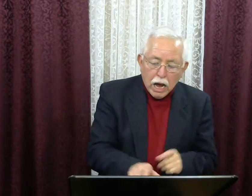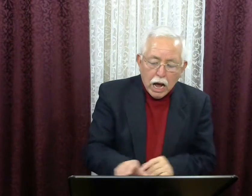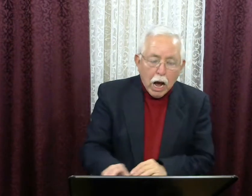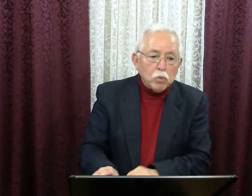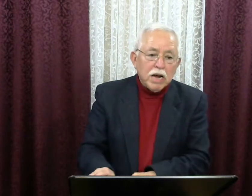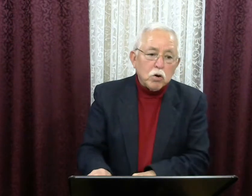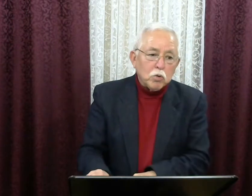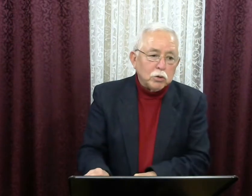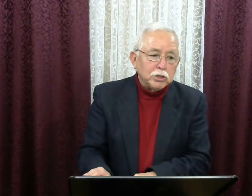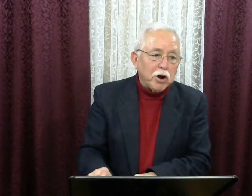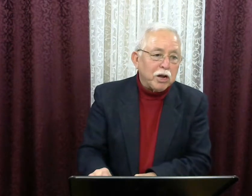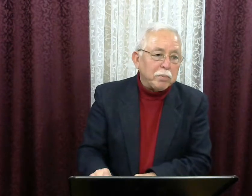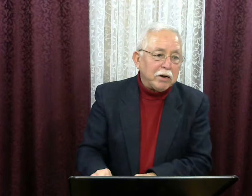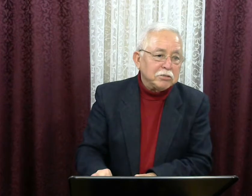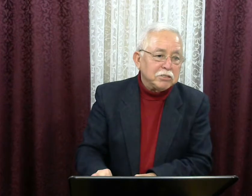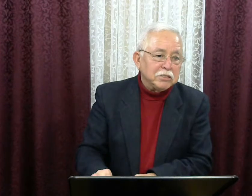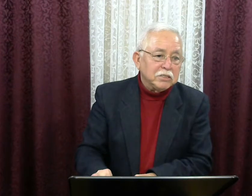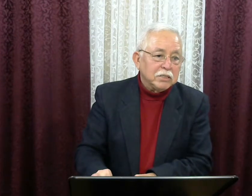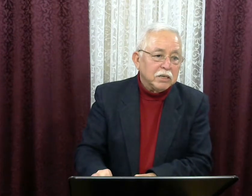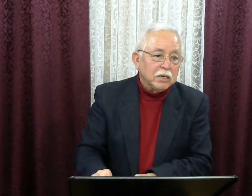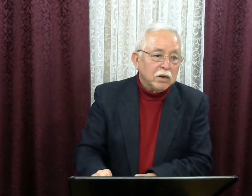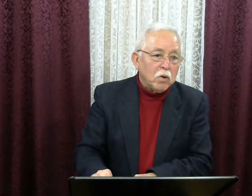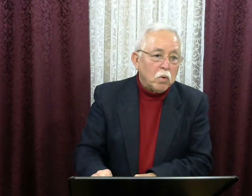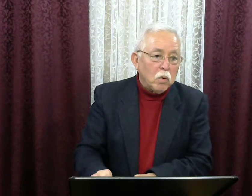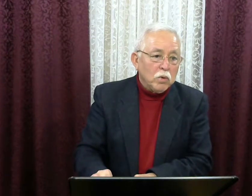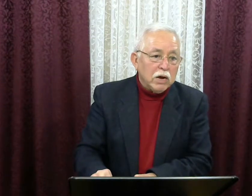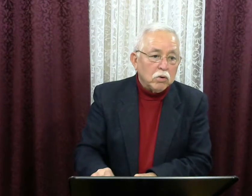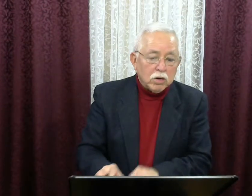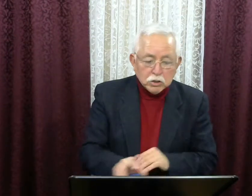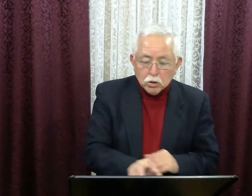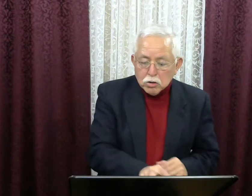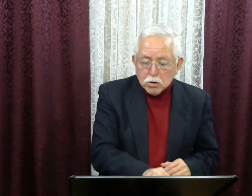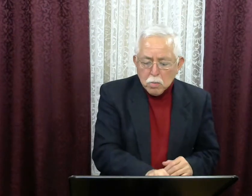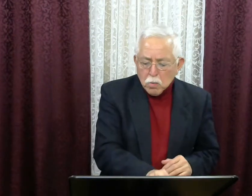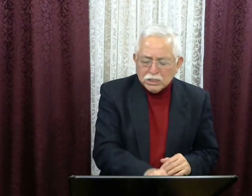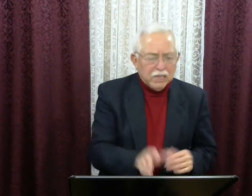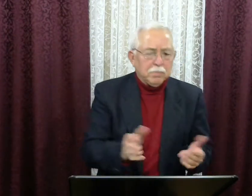a una conclusión, hermanos. Una conclusión muy simple.